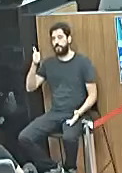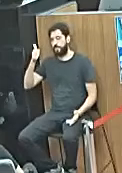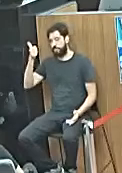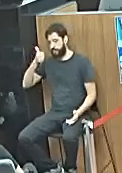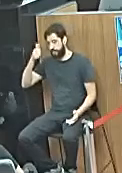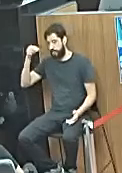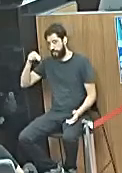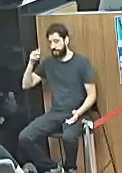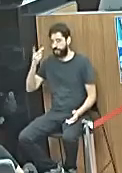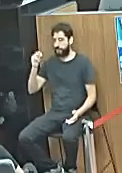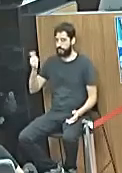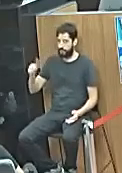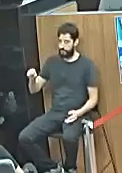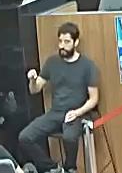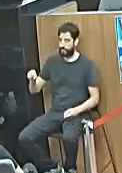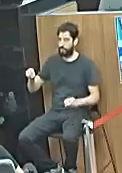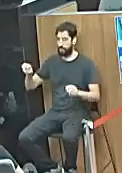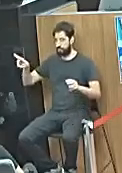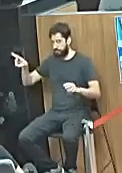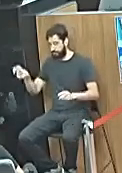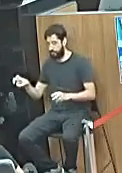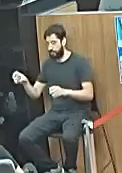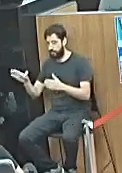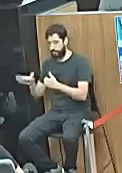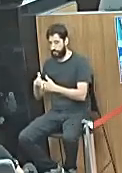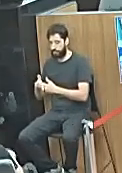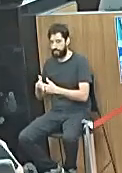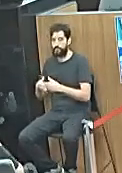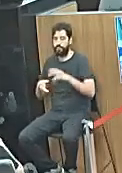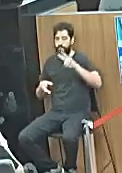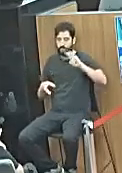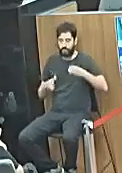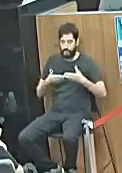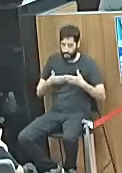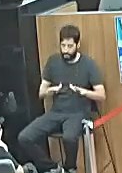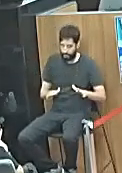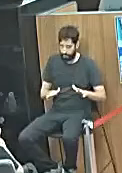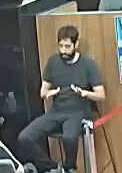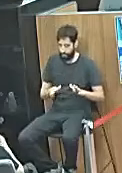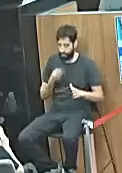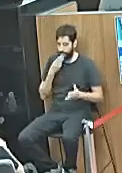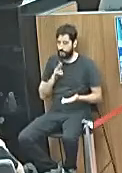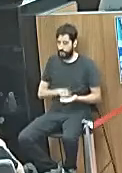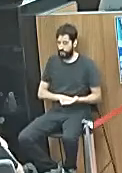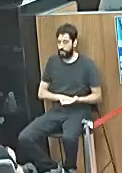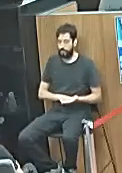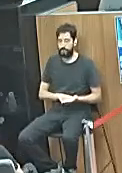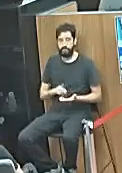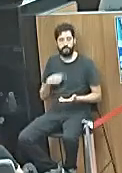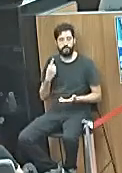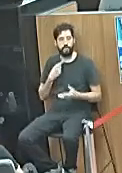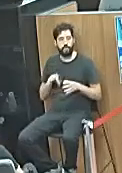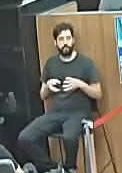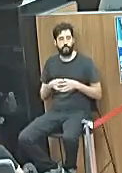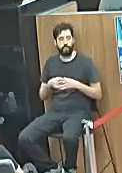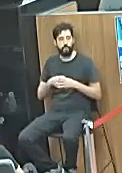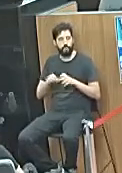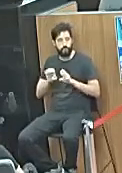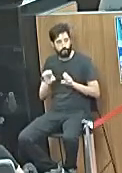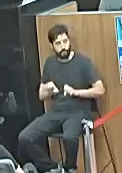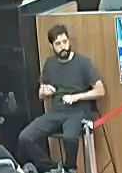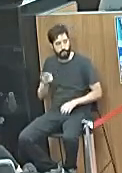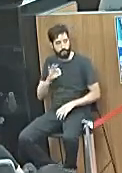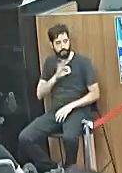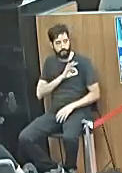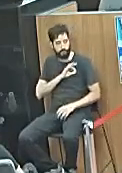fecha aspas segunda função assim abre aspas nós participantes do grupo de infraestrutura das polícias civis